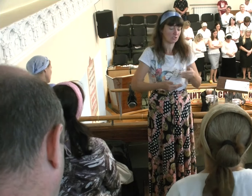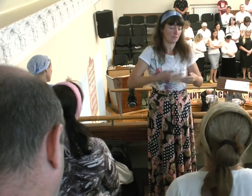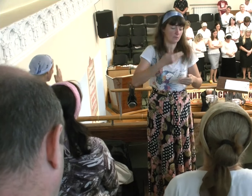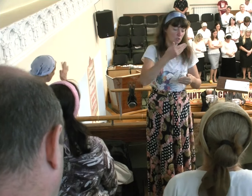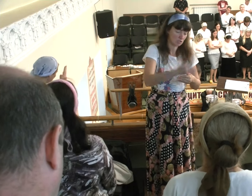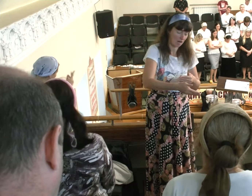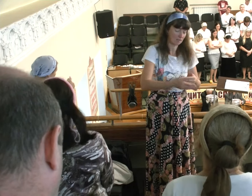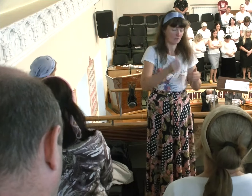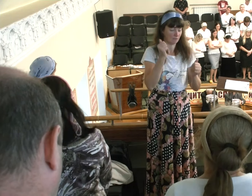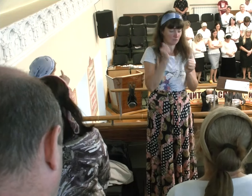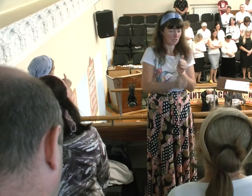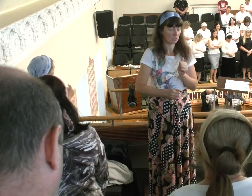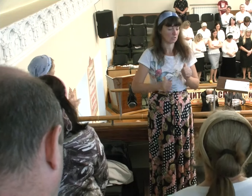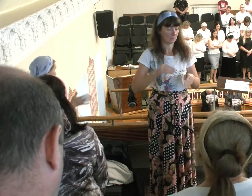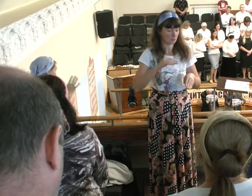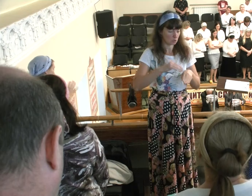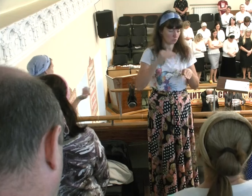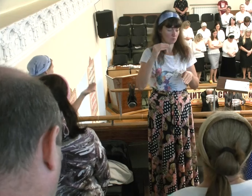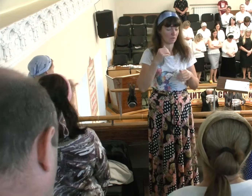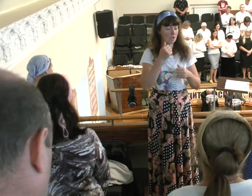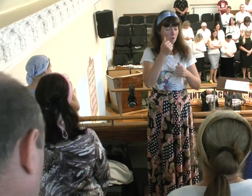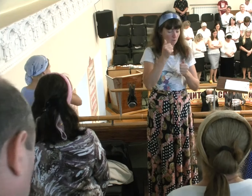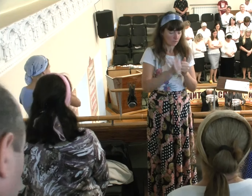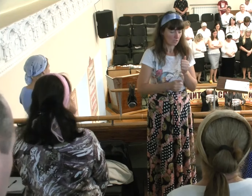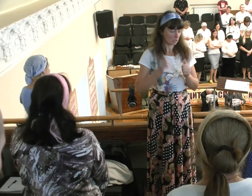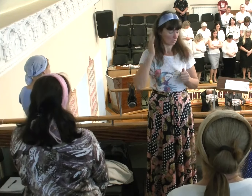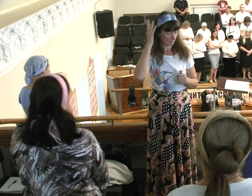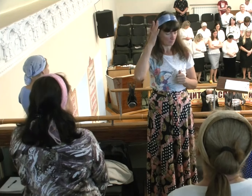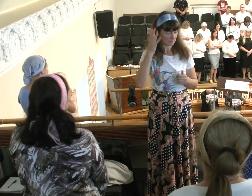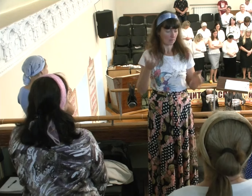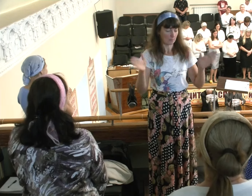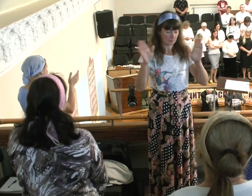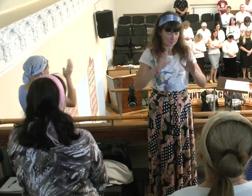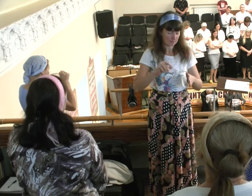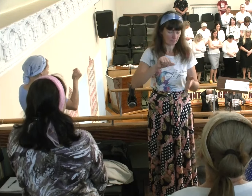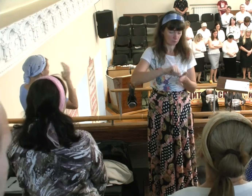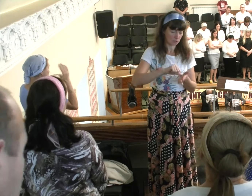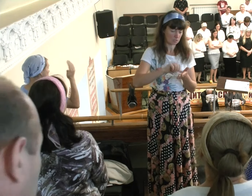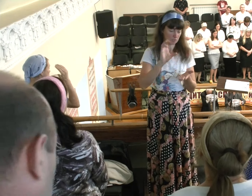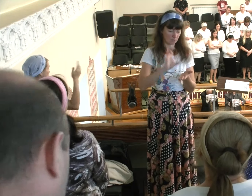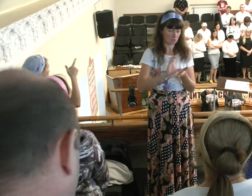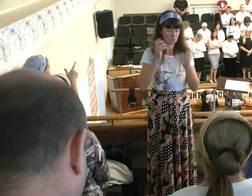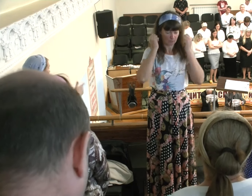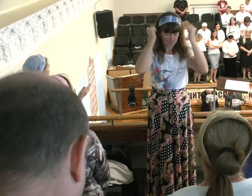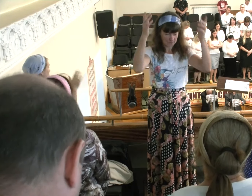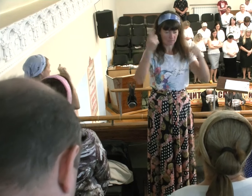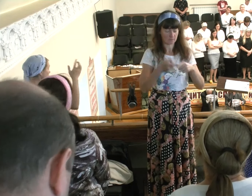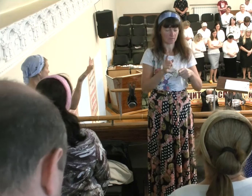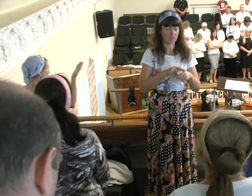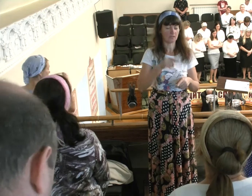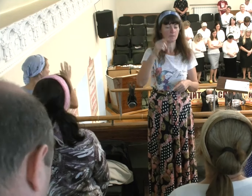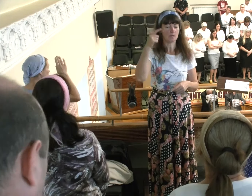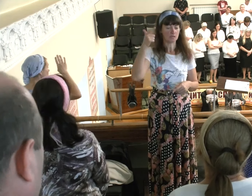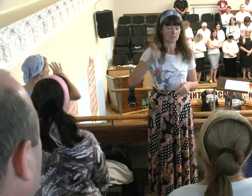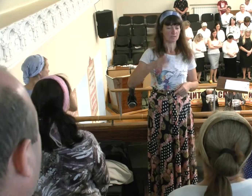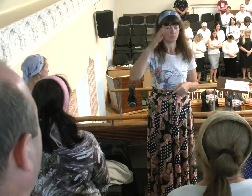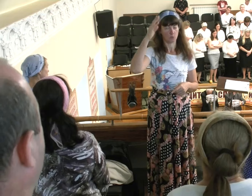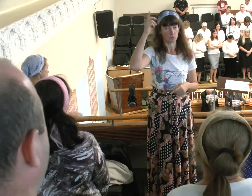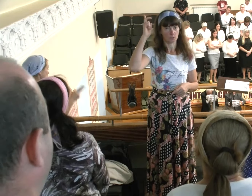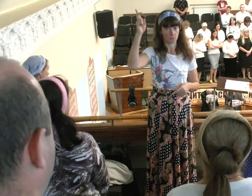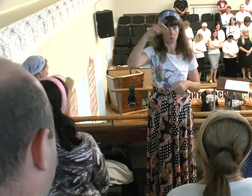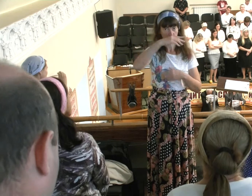и в каждом чувстве. Благослови наше участие в этой чаше. Прославься в этом, Господь и Бог наш, Отец, Сын, Святой